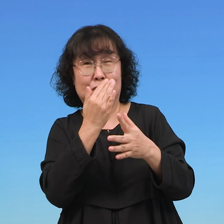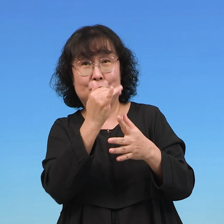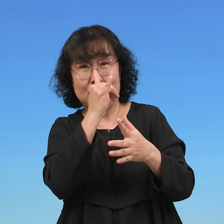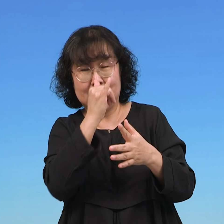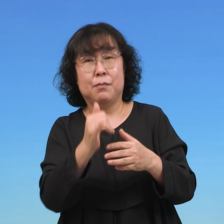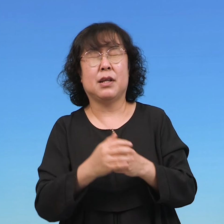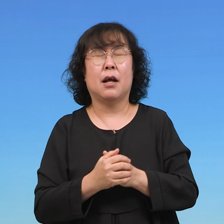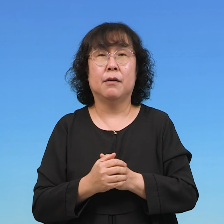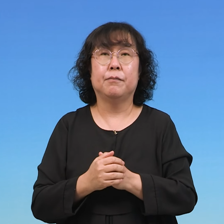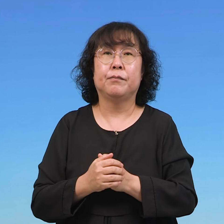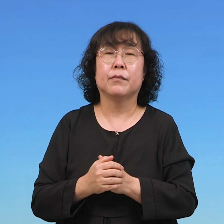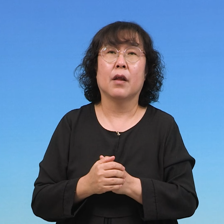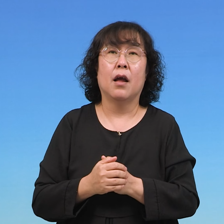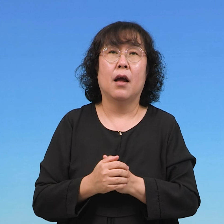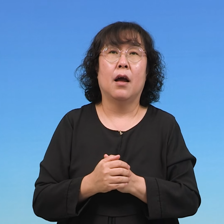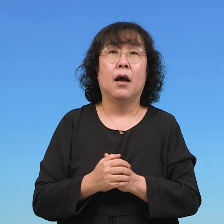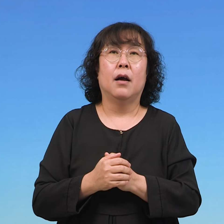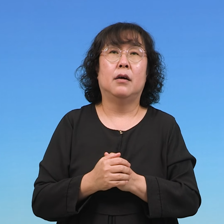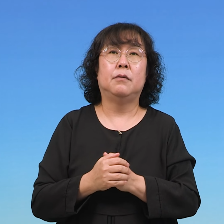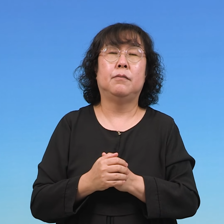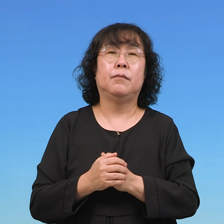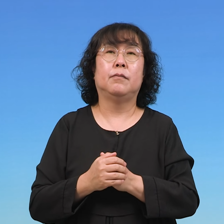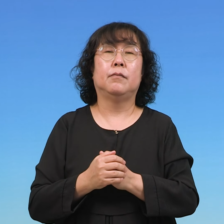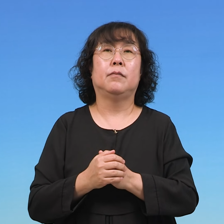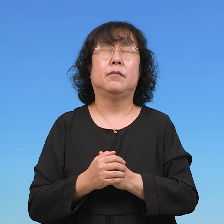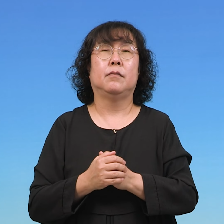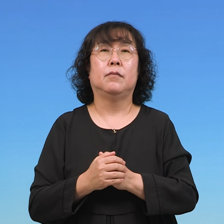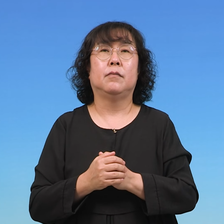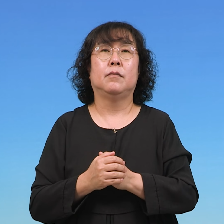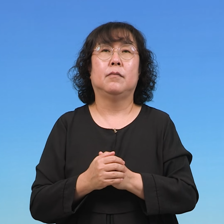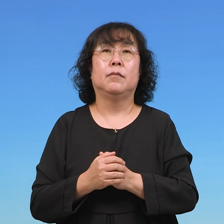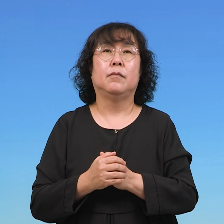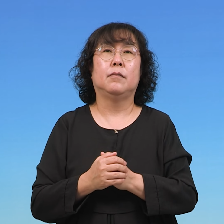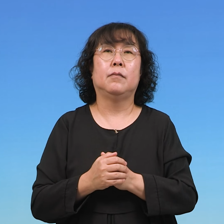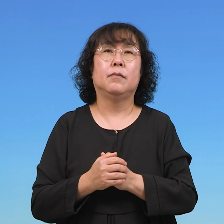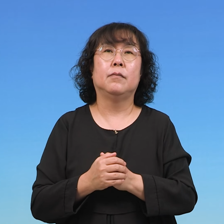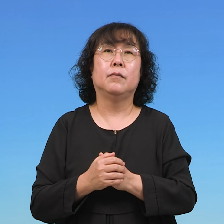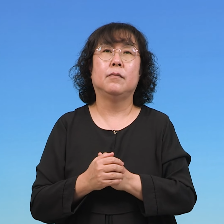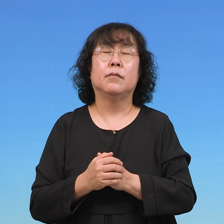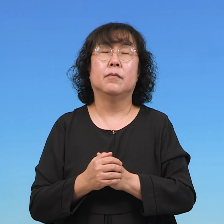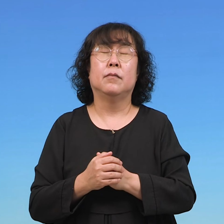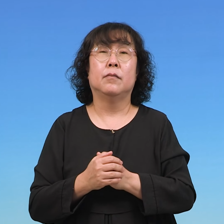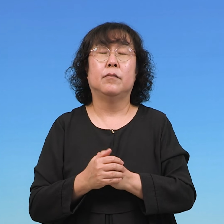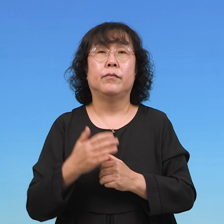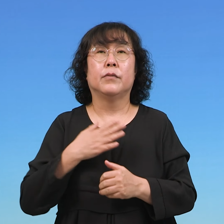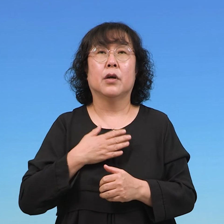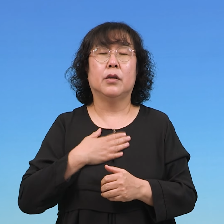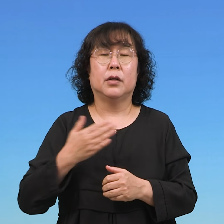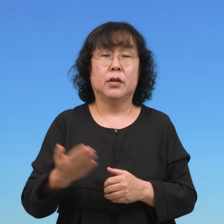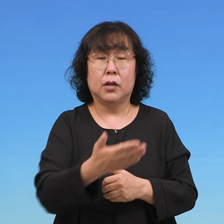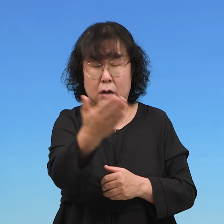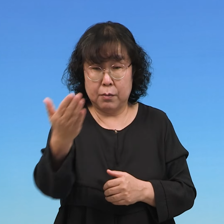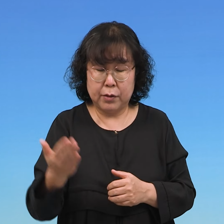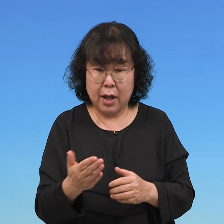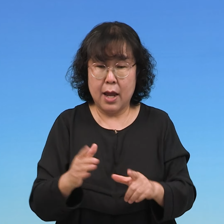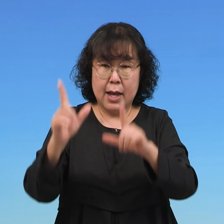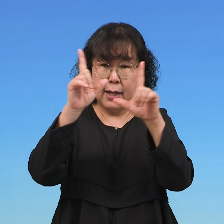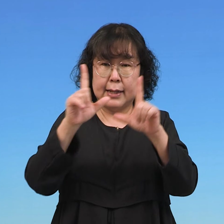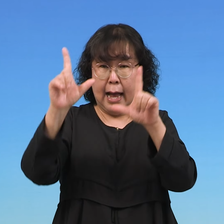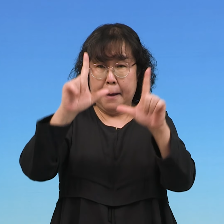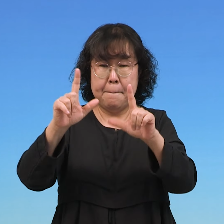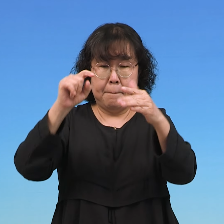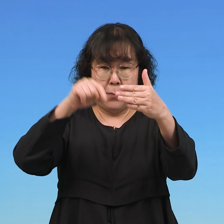나중에. 이게 뼈대에 있는 가문에서 자란 인생 아닙니까? 저는 여러분